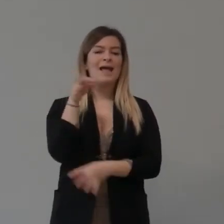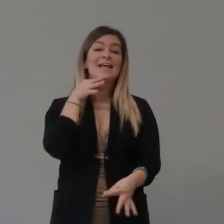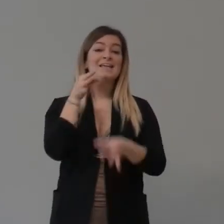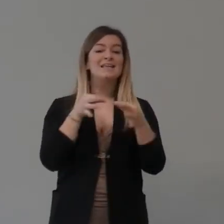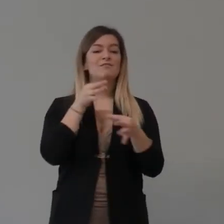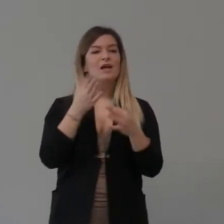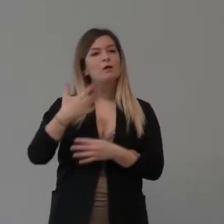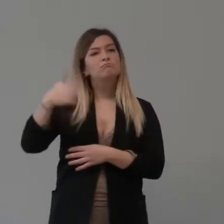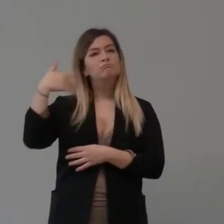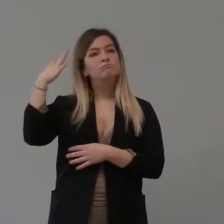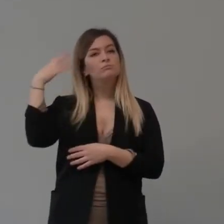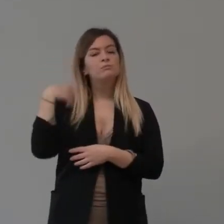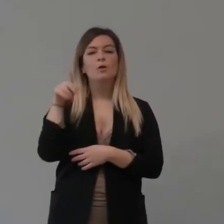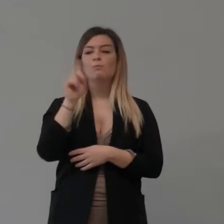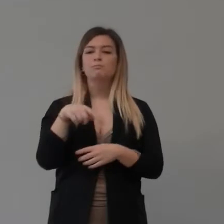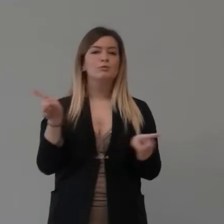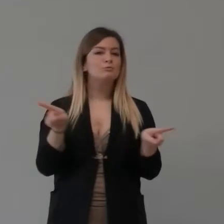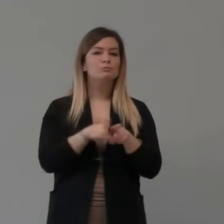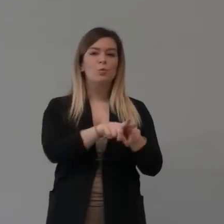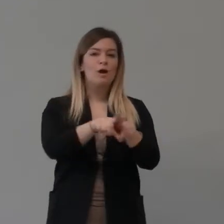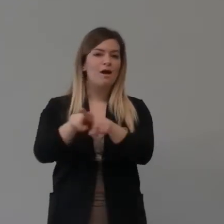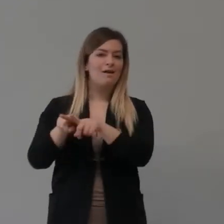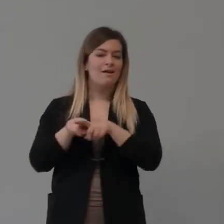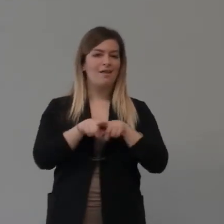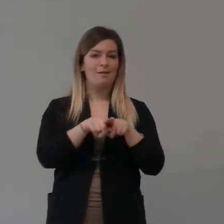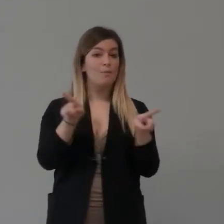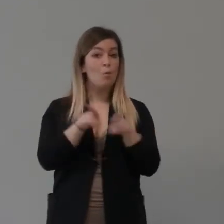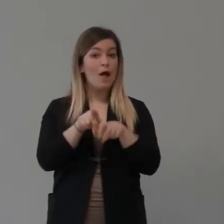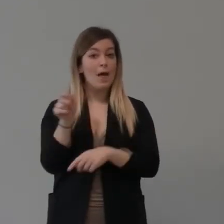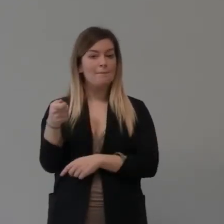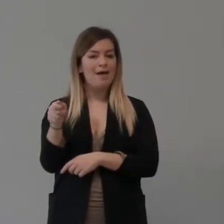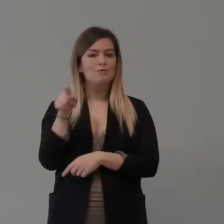hai controllato, come Pietro, le evidenze,